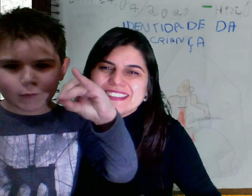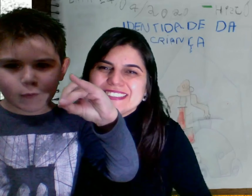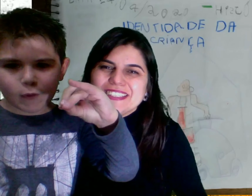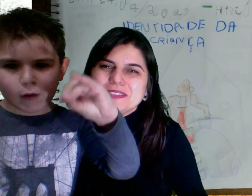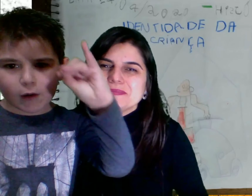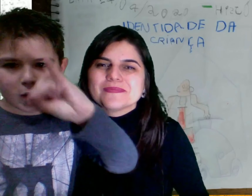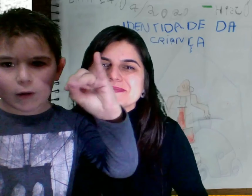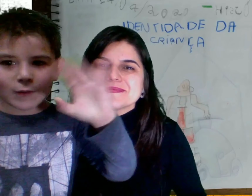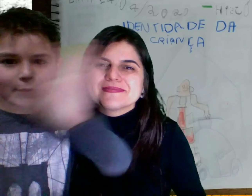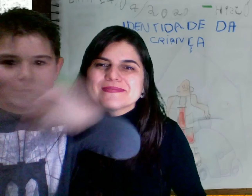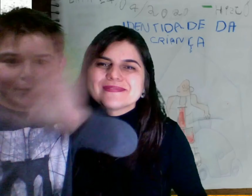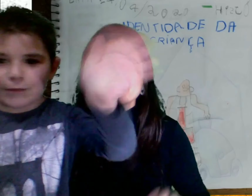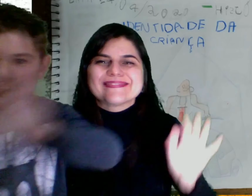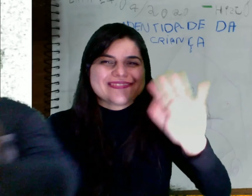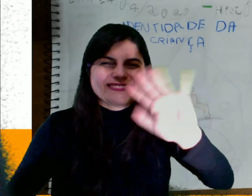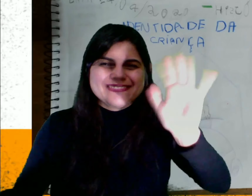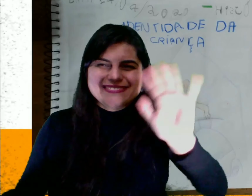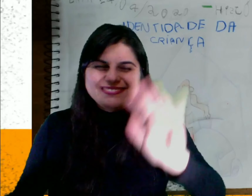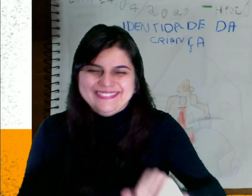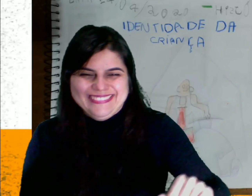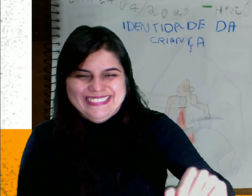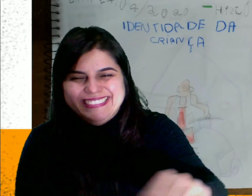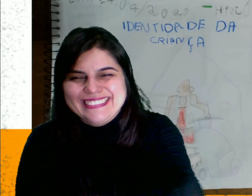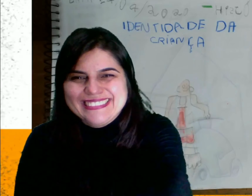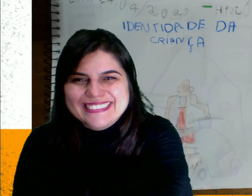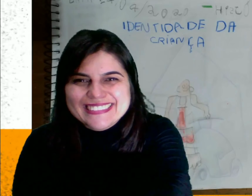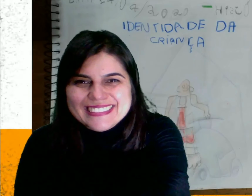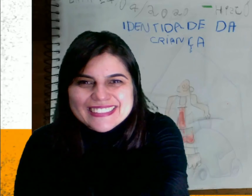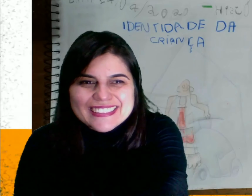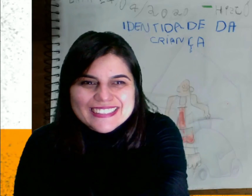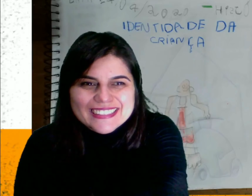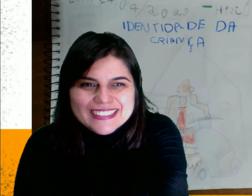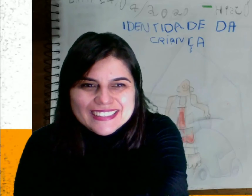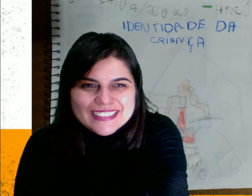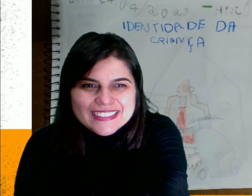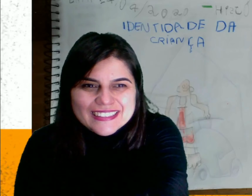Vamos fazer em libras? Isso. Tchau.